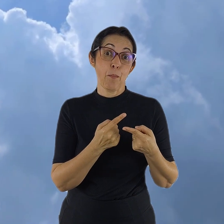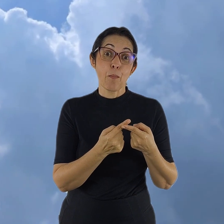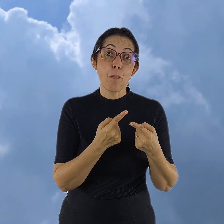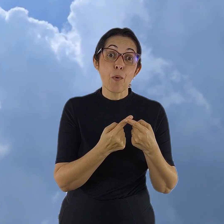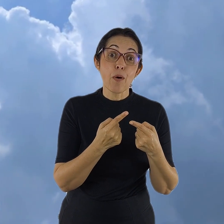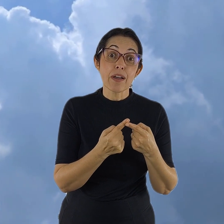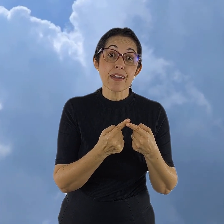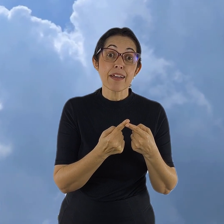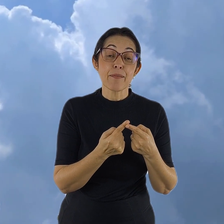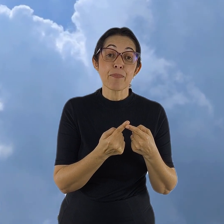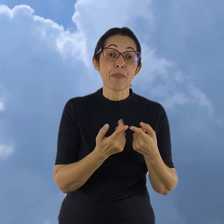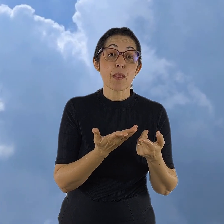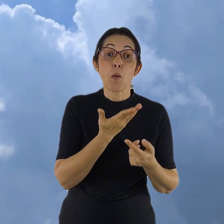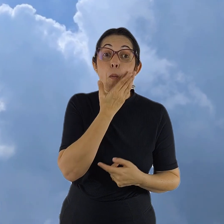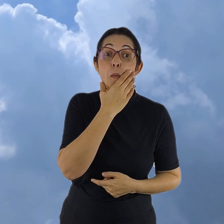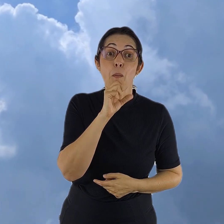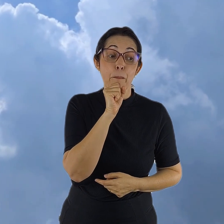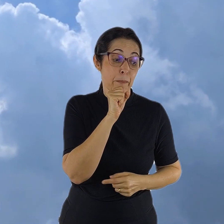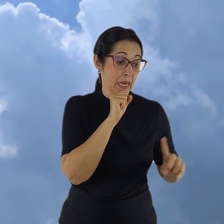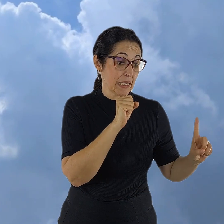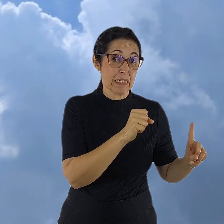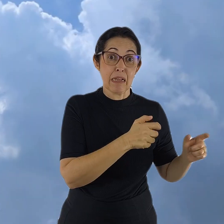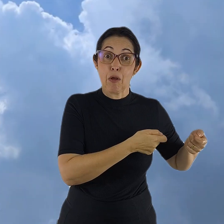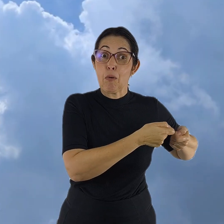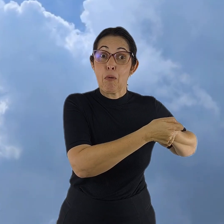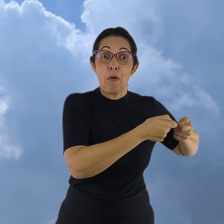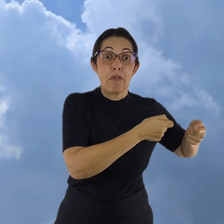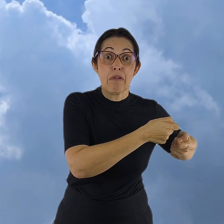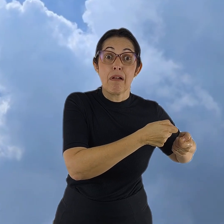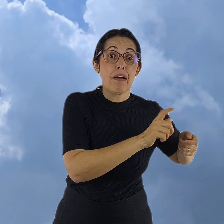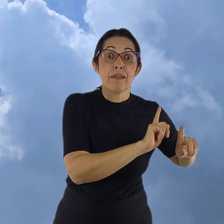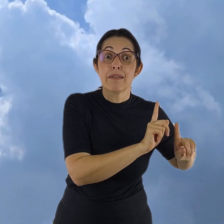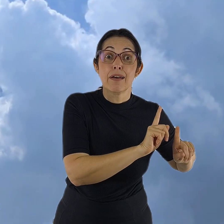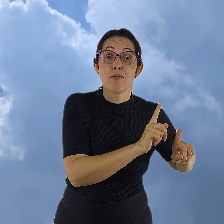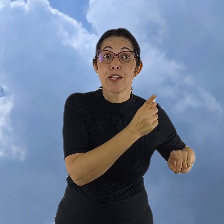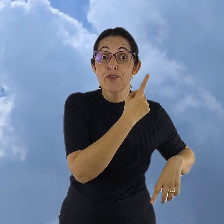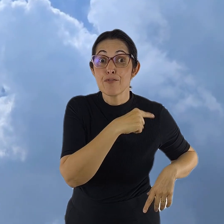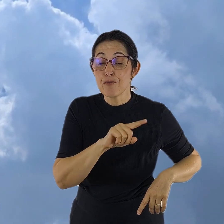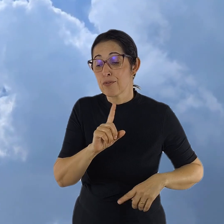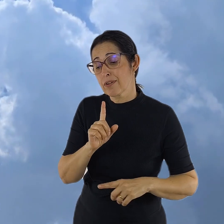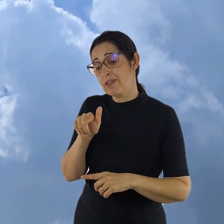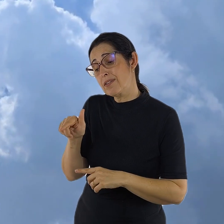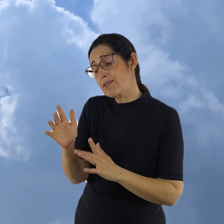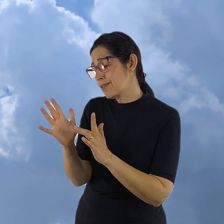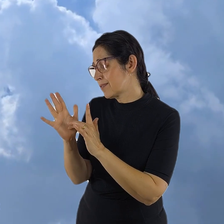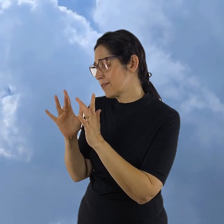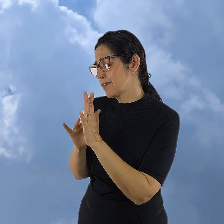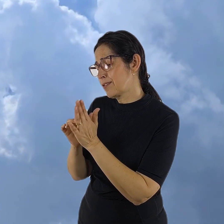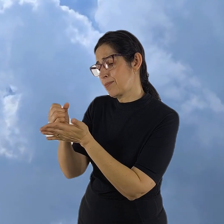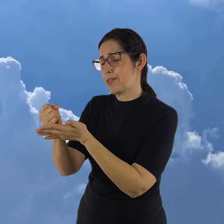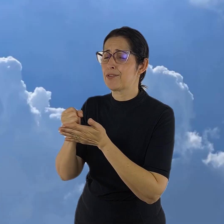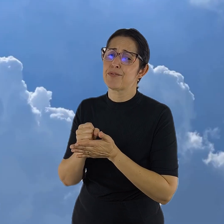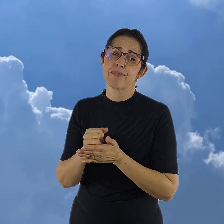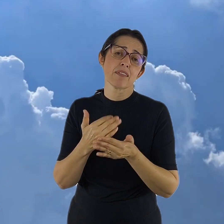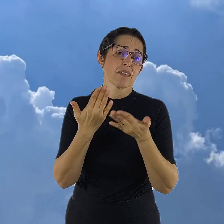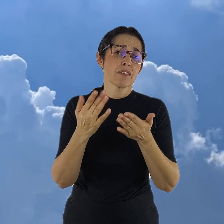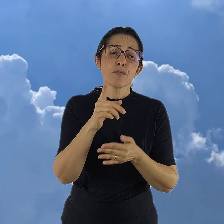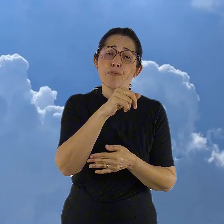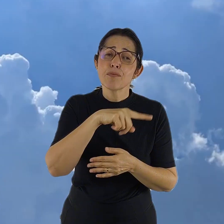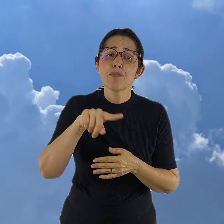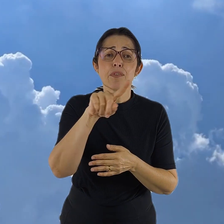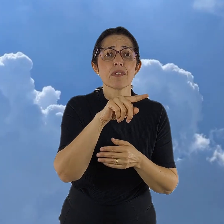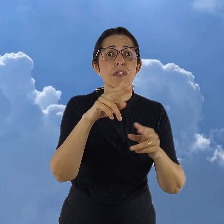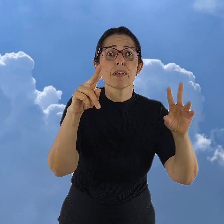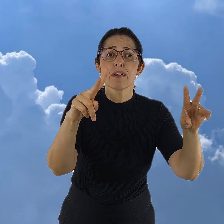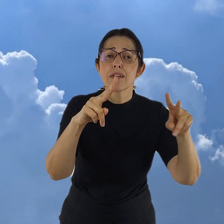controle, aí ele correu, Senhor, me ajuda. Meu irmão, minha irmã, os